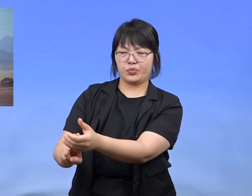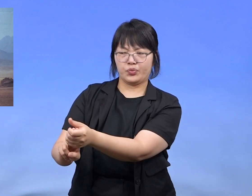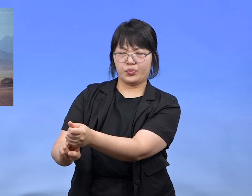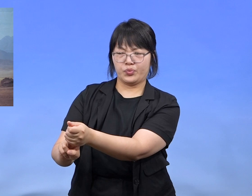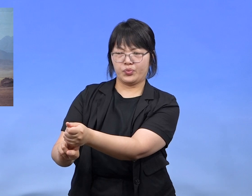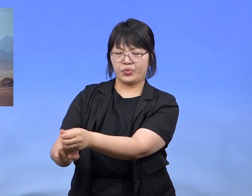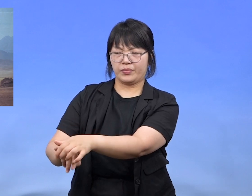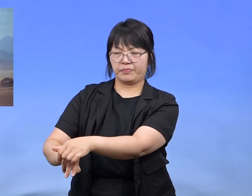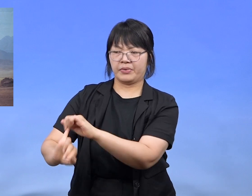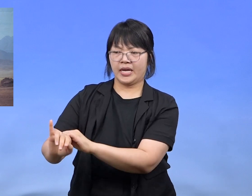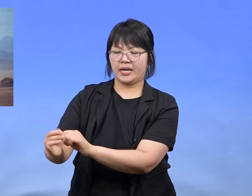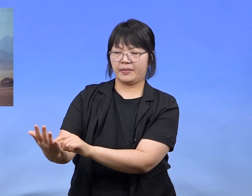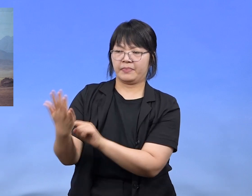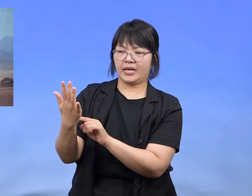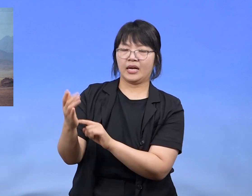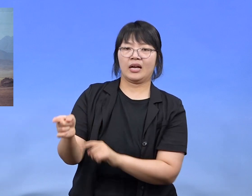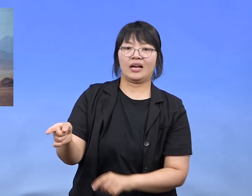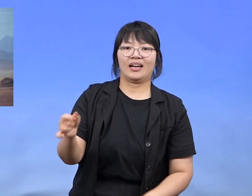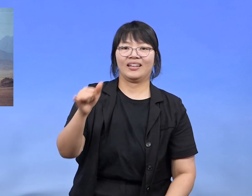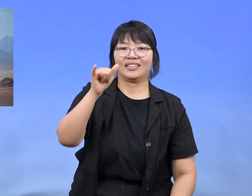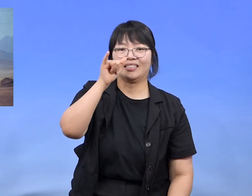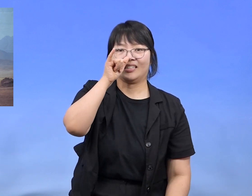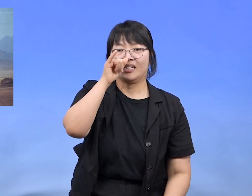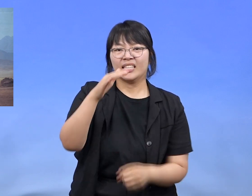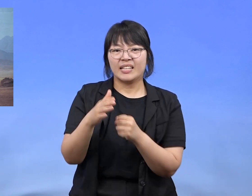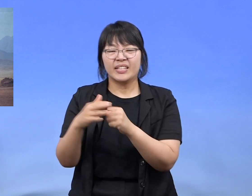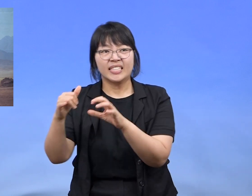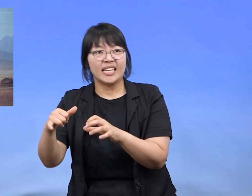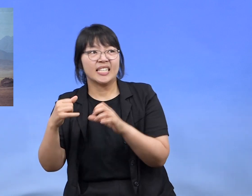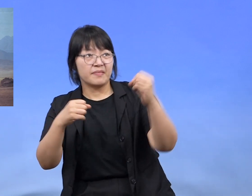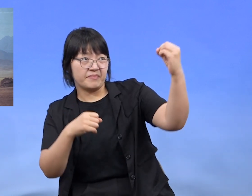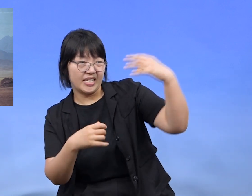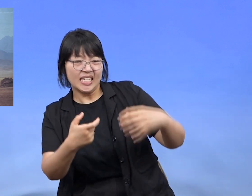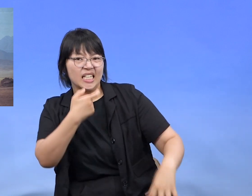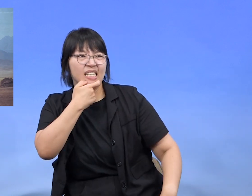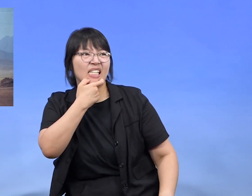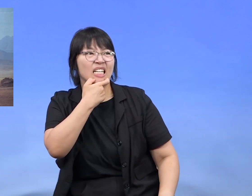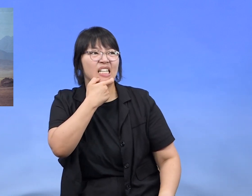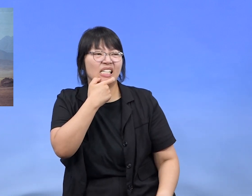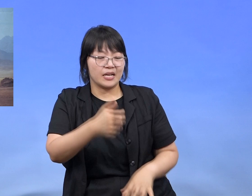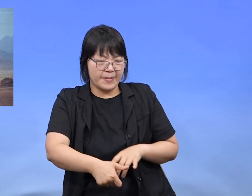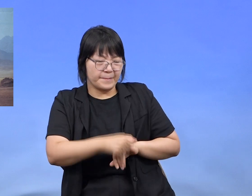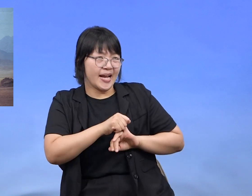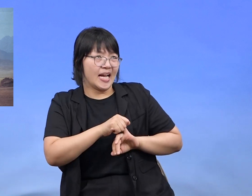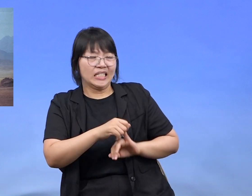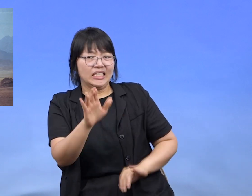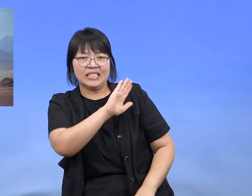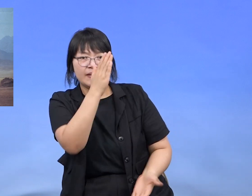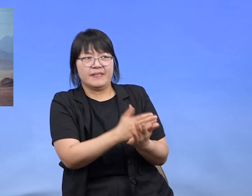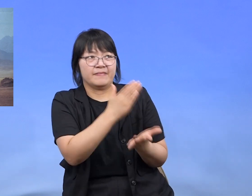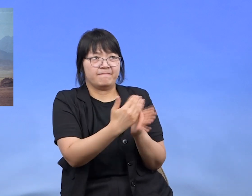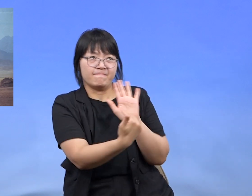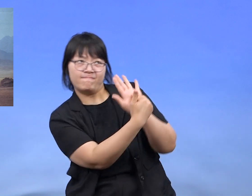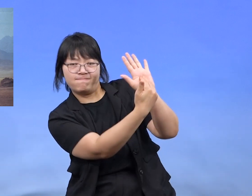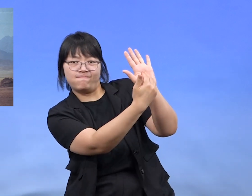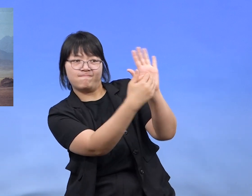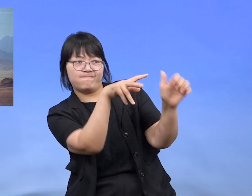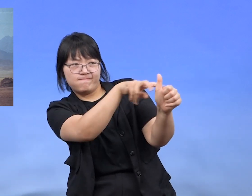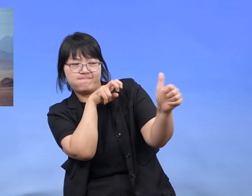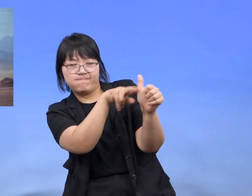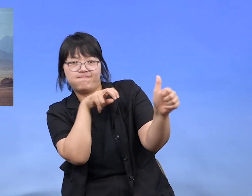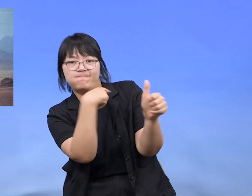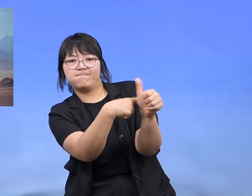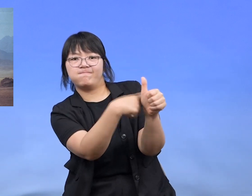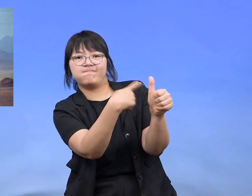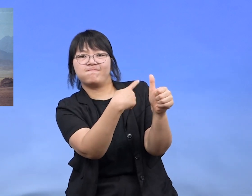그래서 세상은 빛이신 그리스도를 배척하는 것입니다. 여러분, 세상이 예수님을 싫어하고 교회를